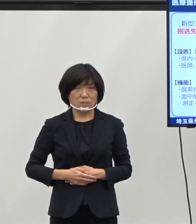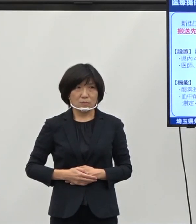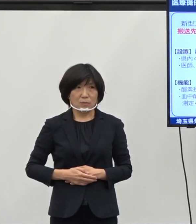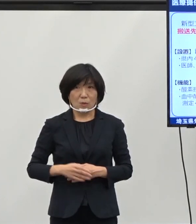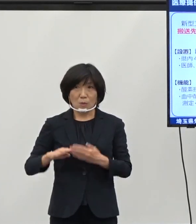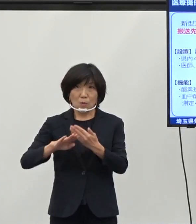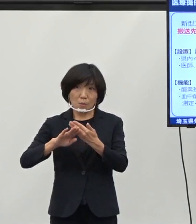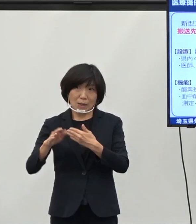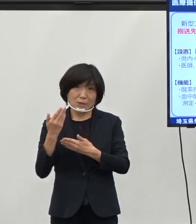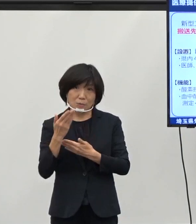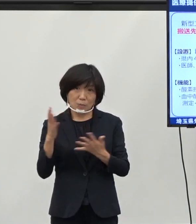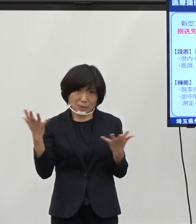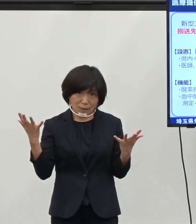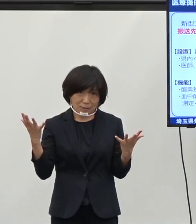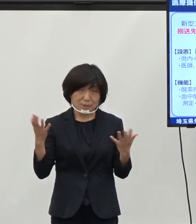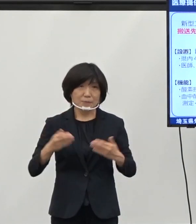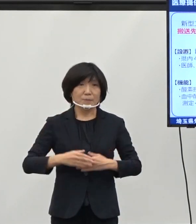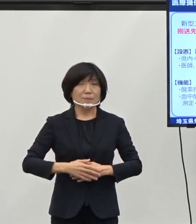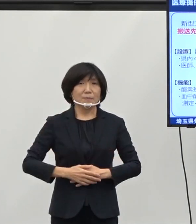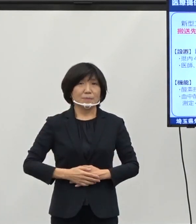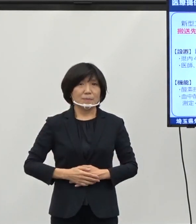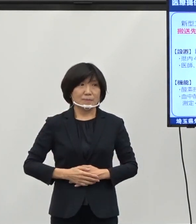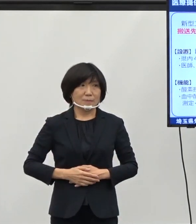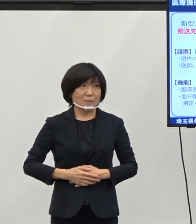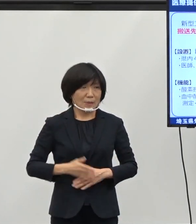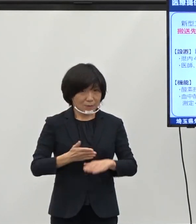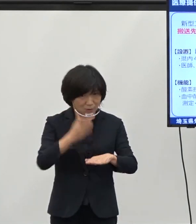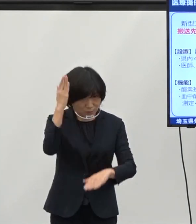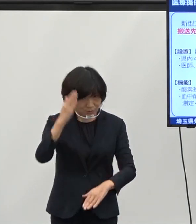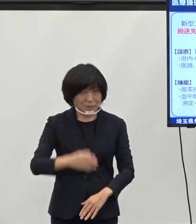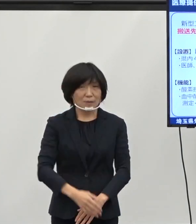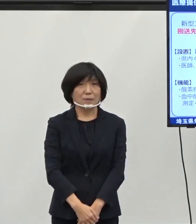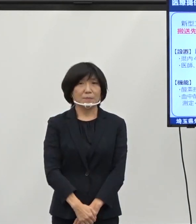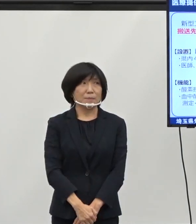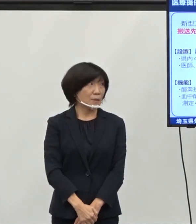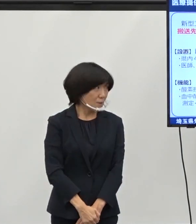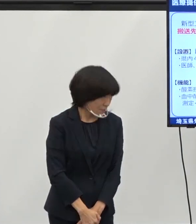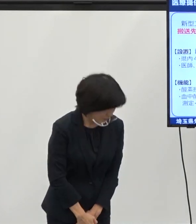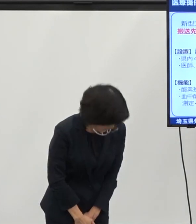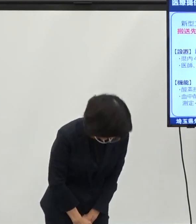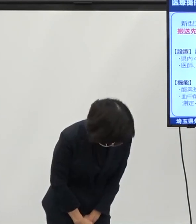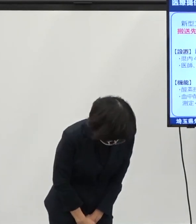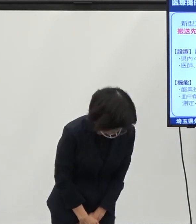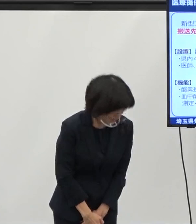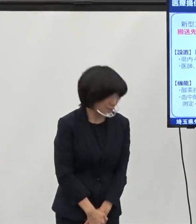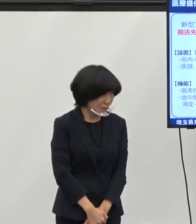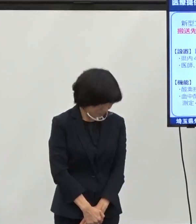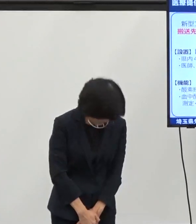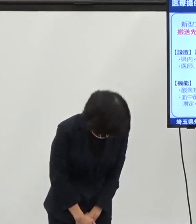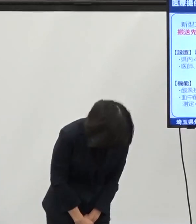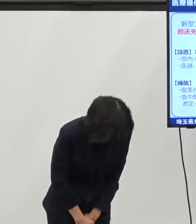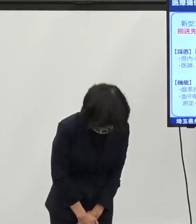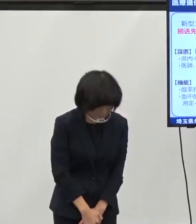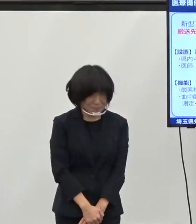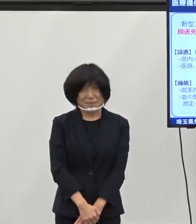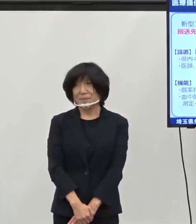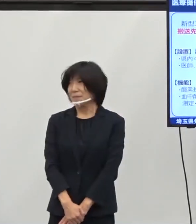他大丈夫でしょうか。ありがとうございました。 どうもお疲れ様でした。どうもありがとうございました。